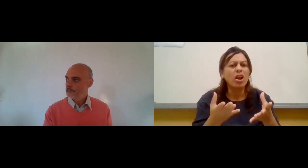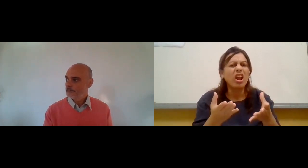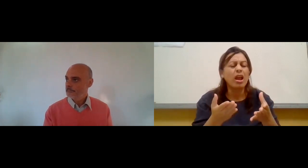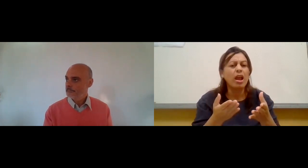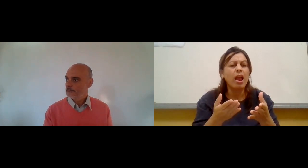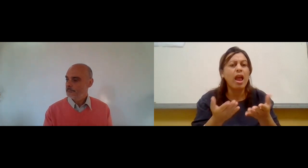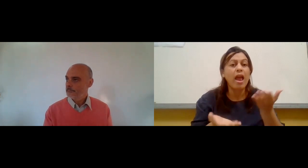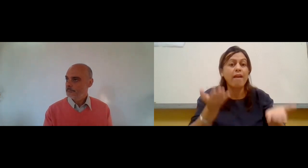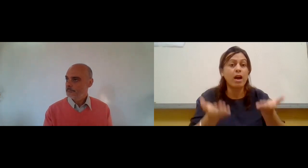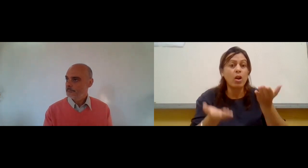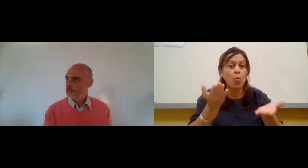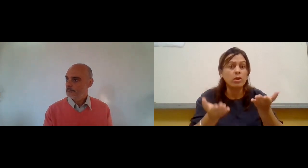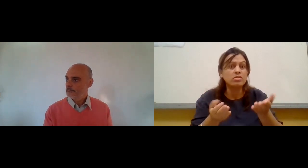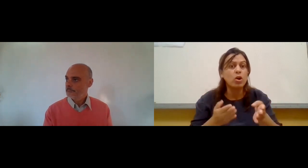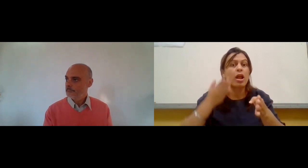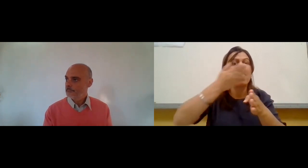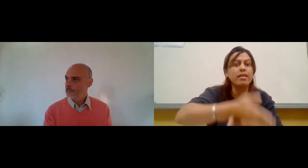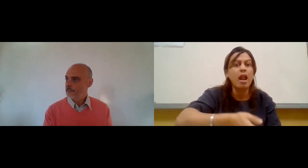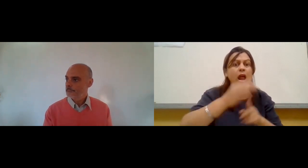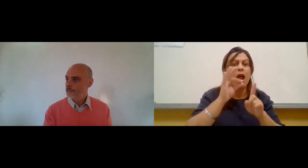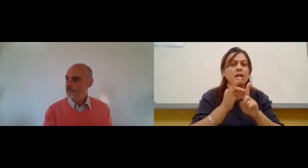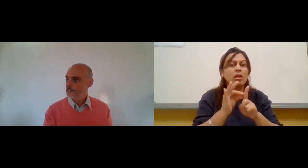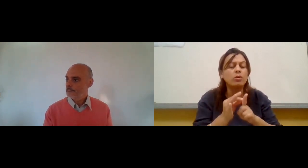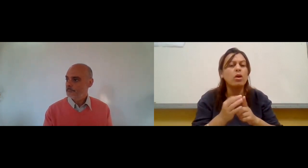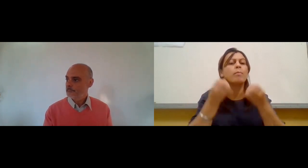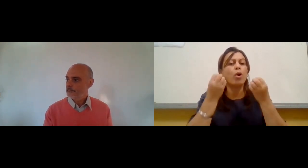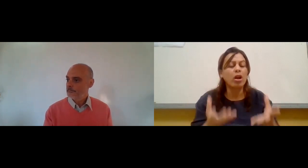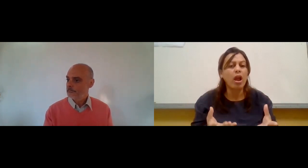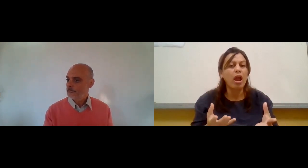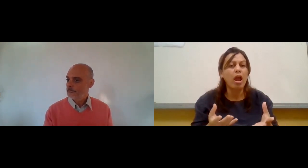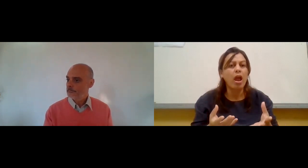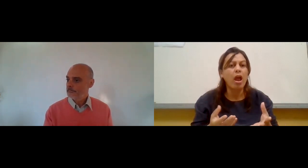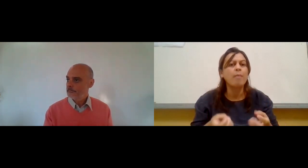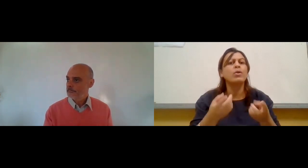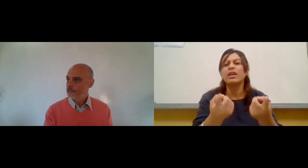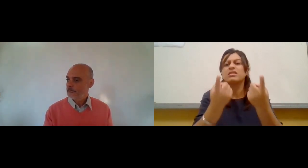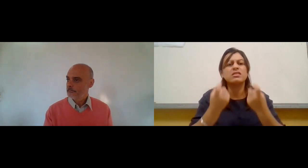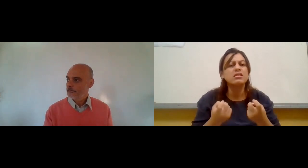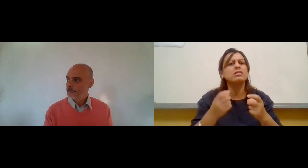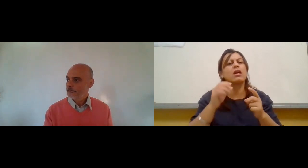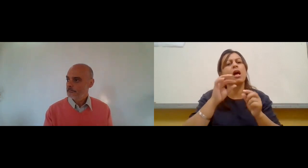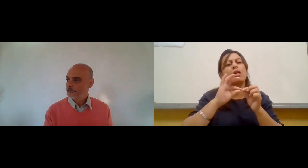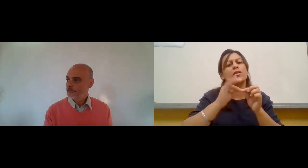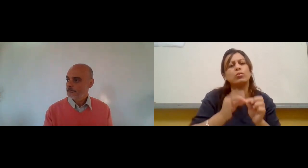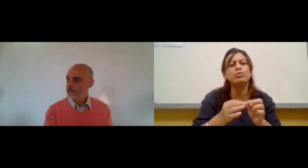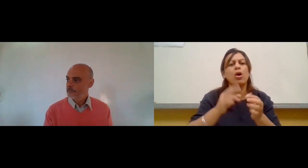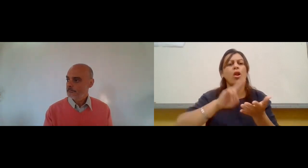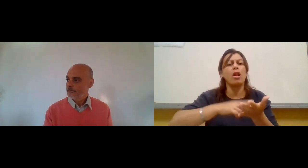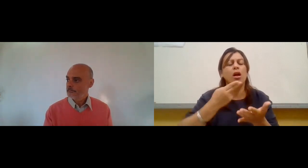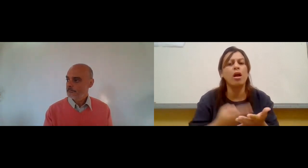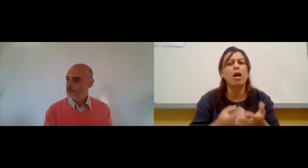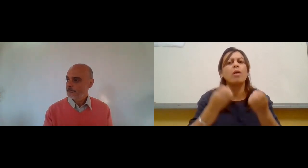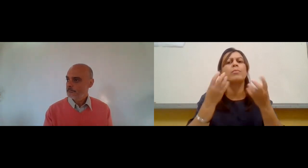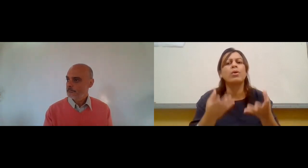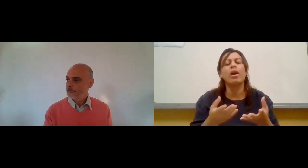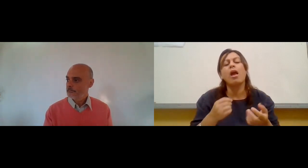debería de haber más traductores y en lenguas de señas? Capaz que es tonta la pregunta, capaz que va en tema